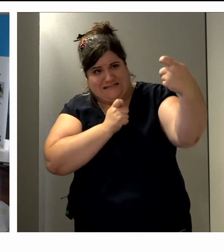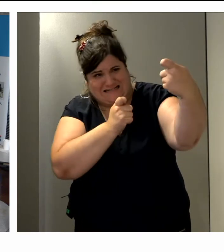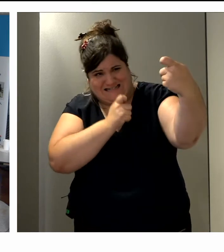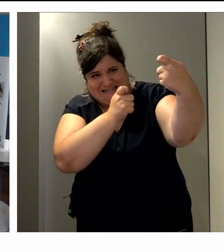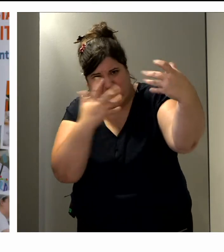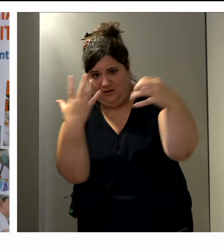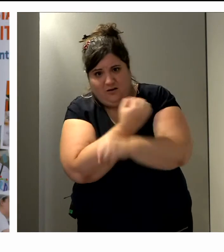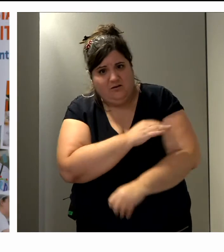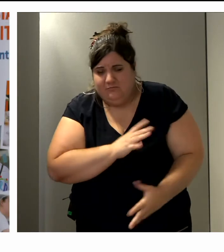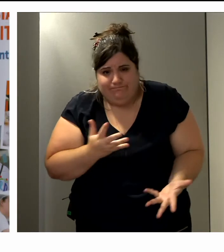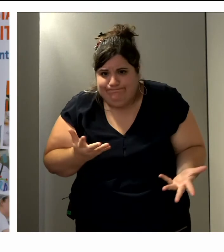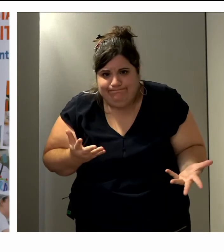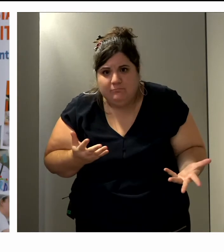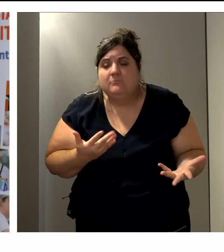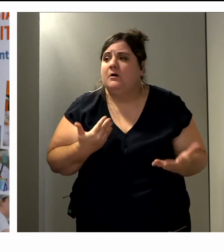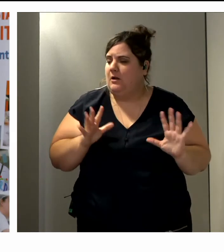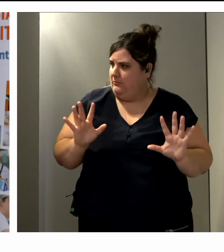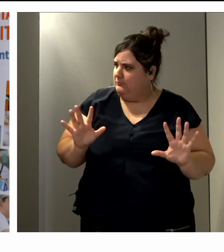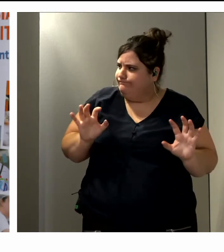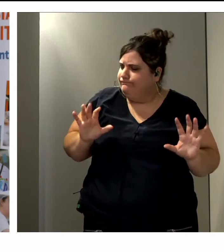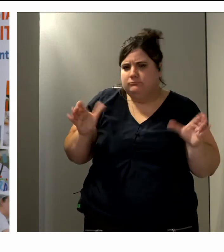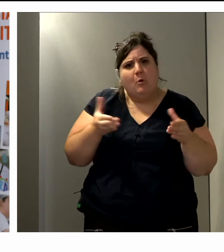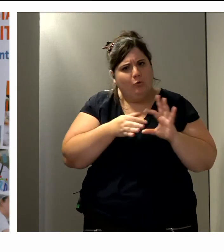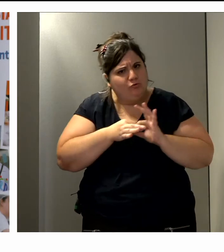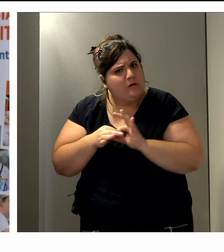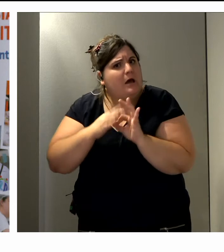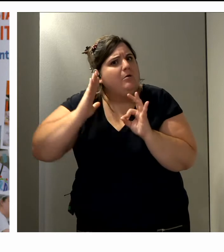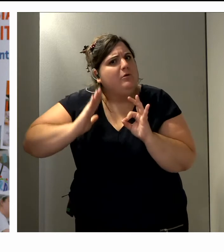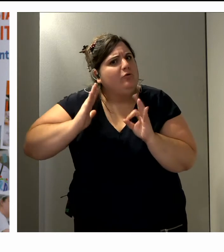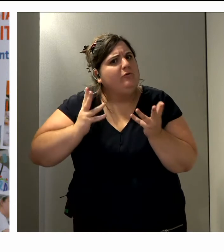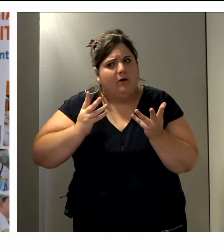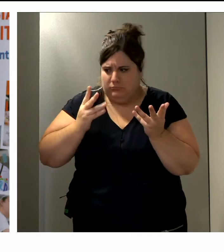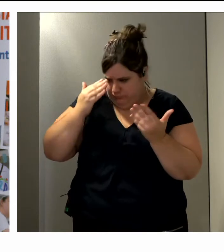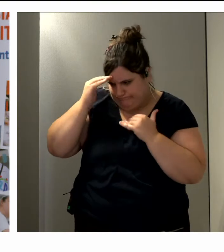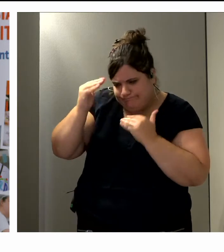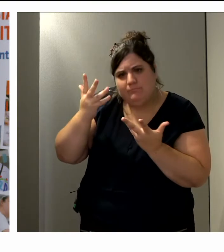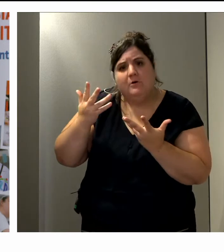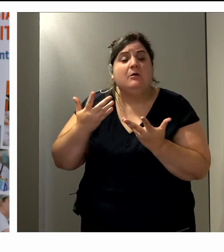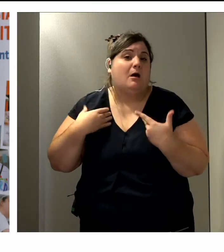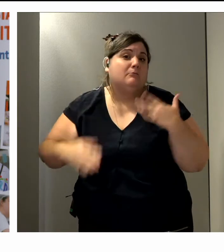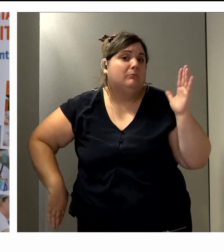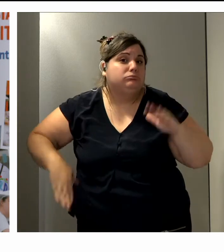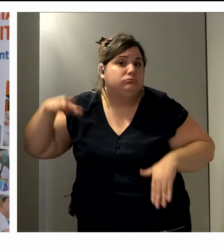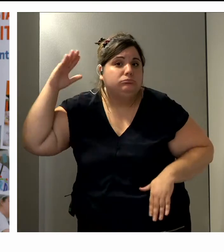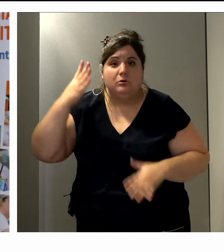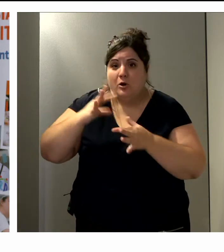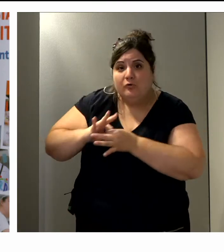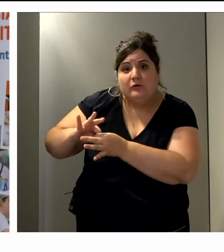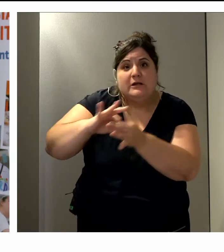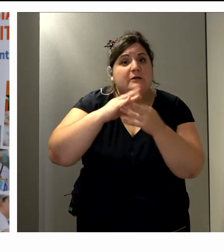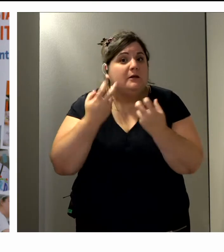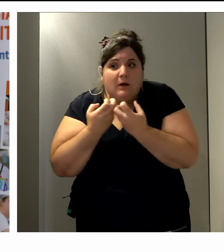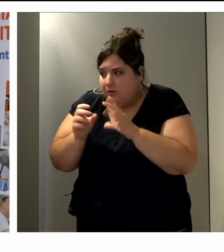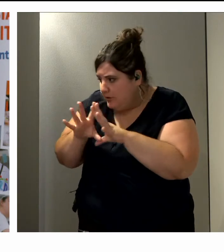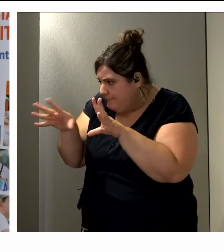sur la solidarité. D'abord, solidarité depuis qu'on est petite. Si on ne vient pas d'une famille très